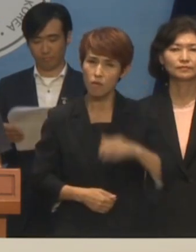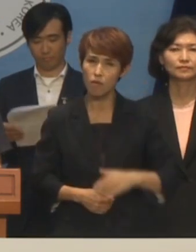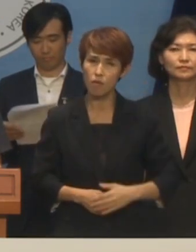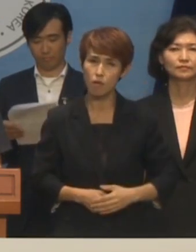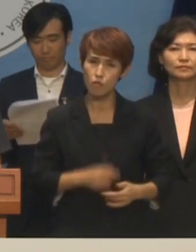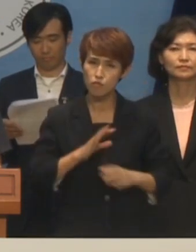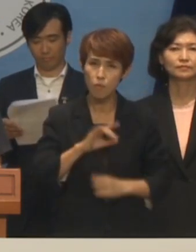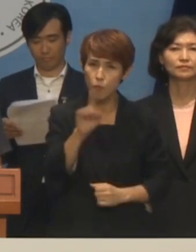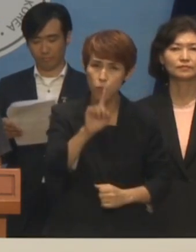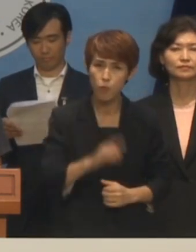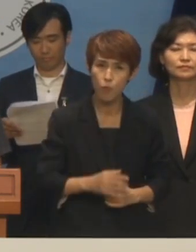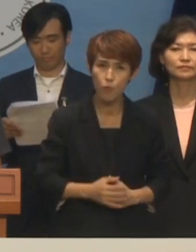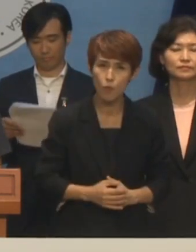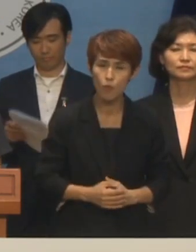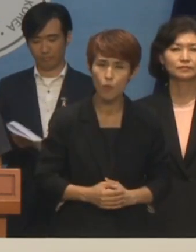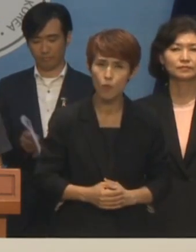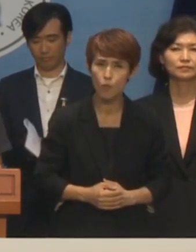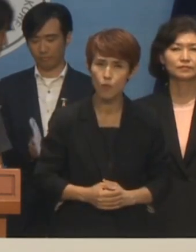무엇이 들었습니까?